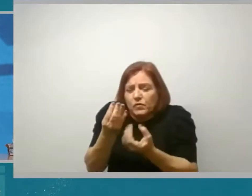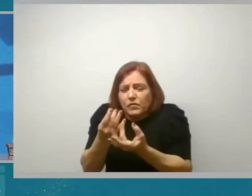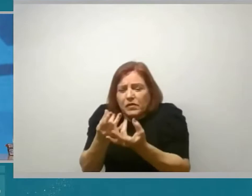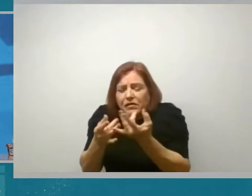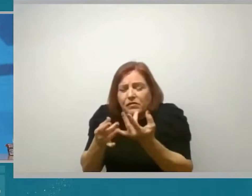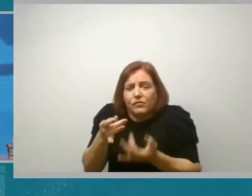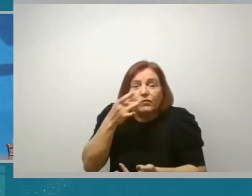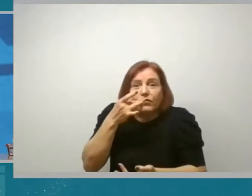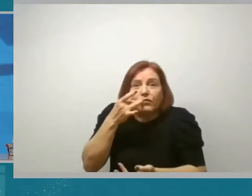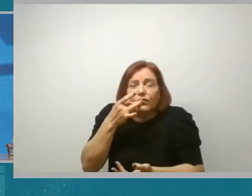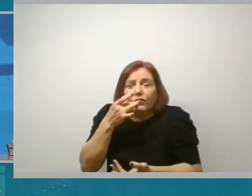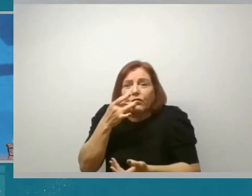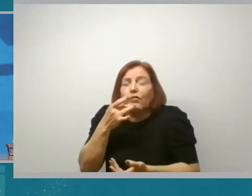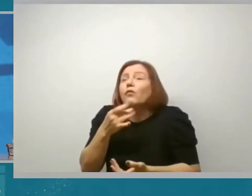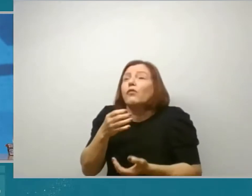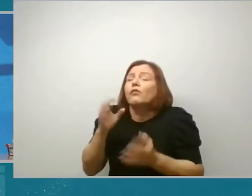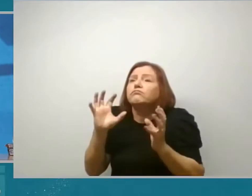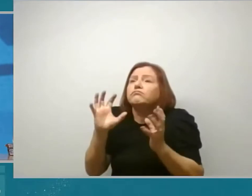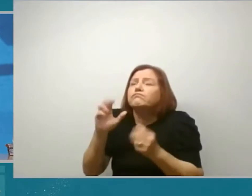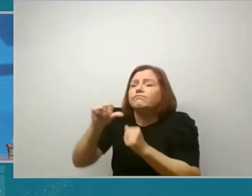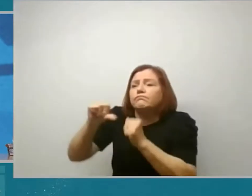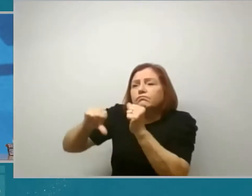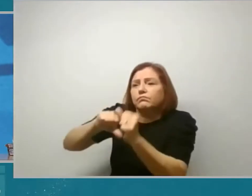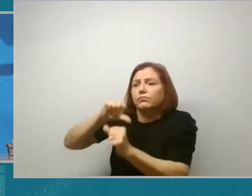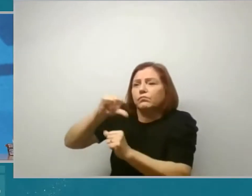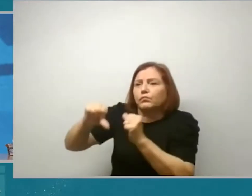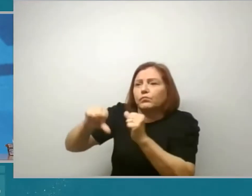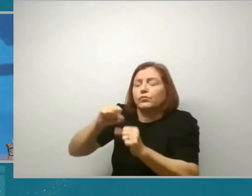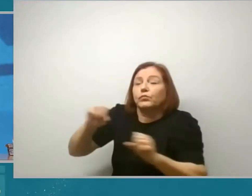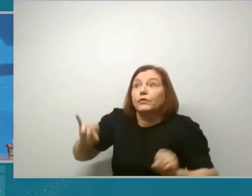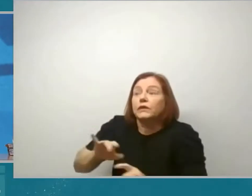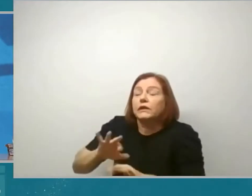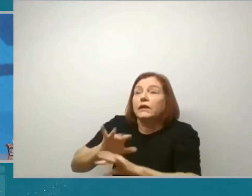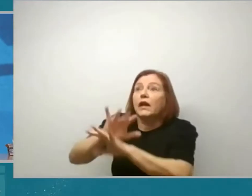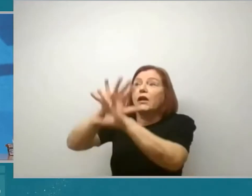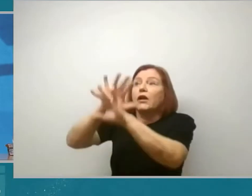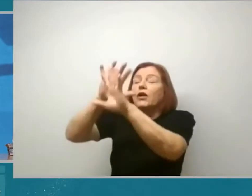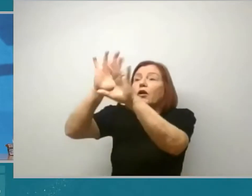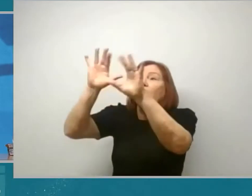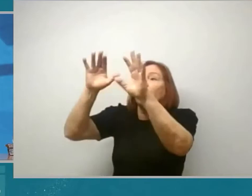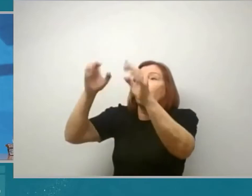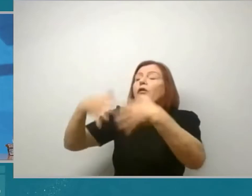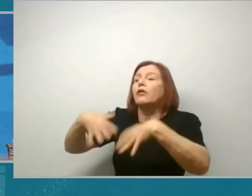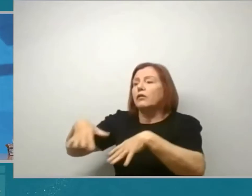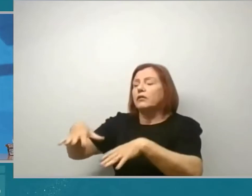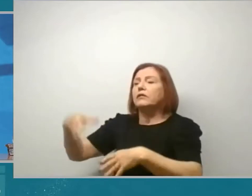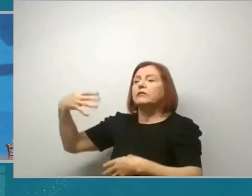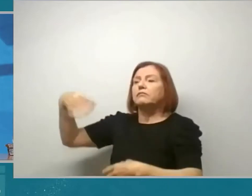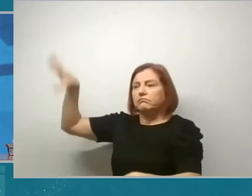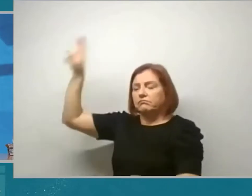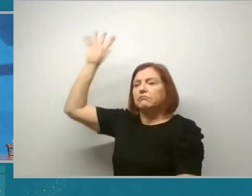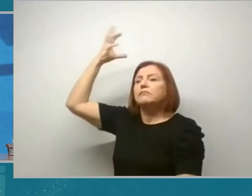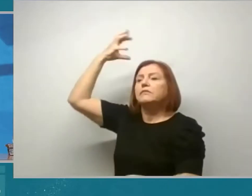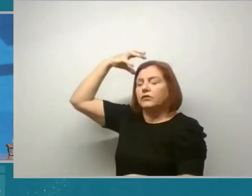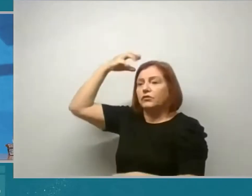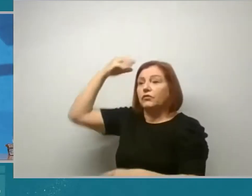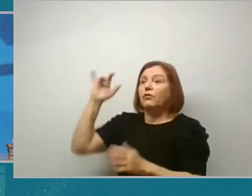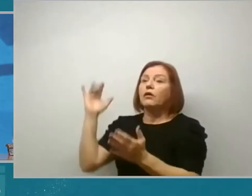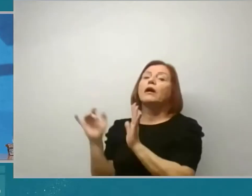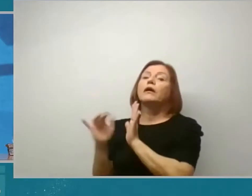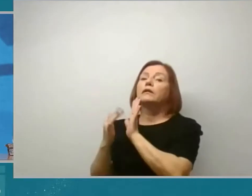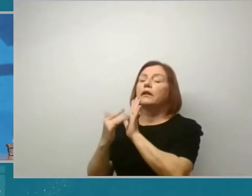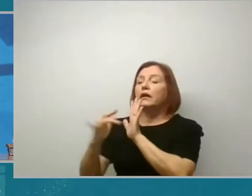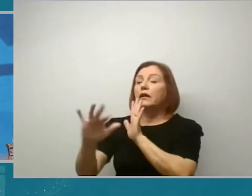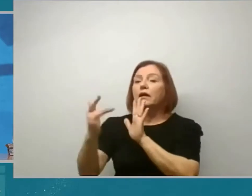glória e honra na revelação de Jesus Cristo. Aleluia! Então aqui nos mostra